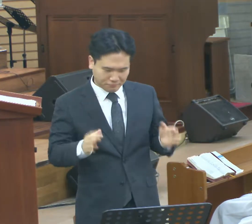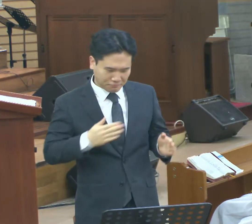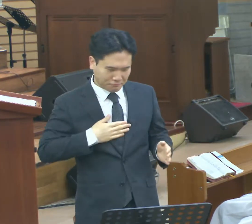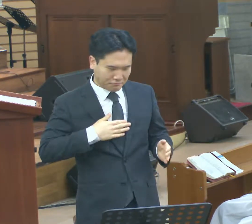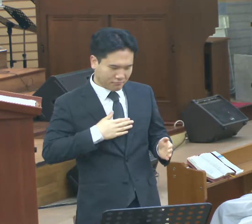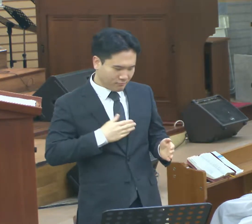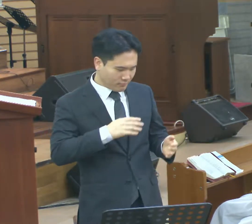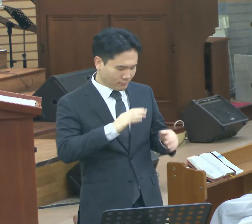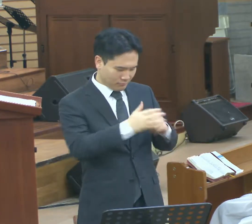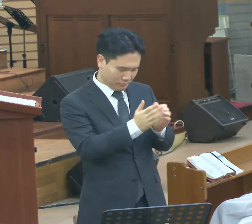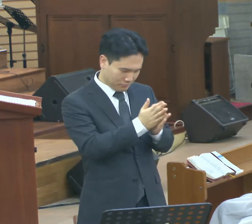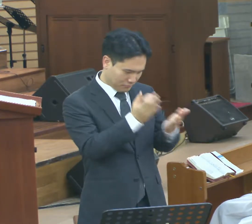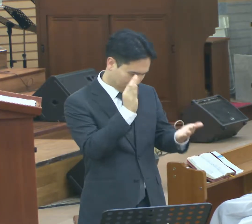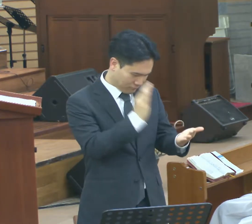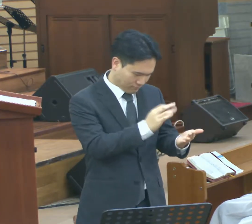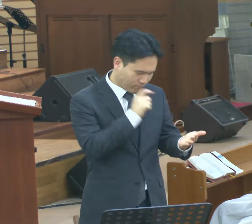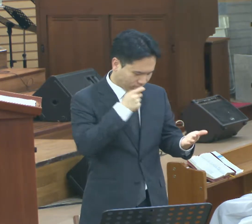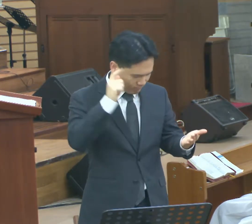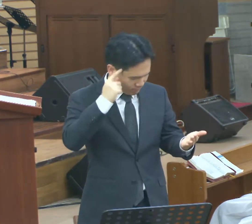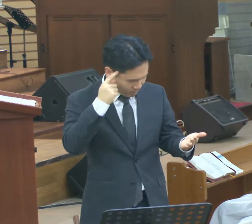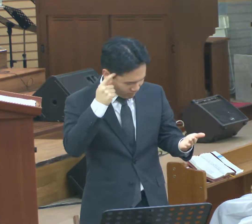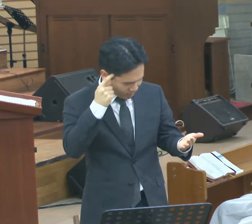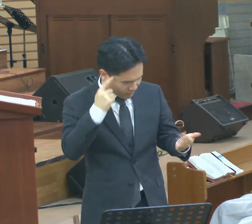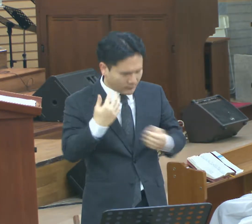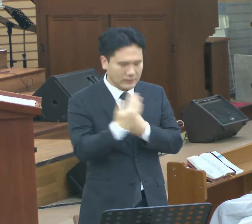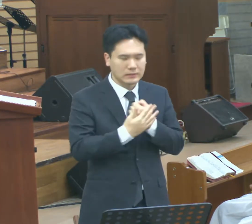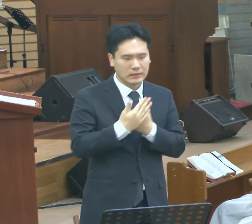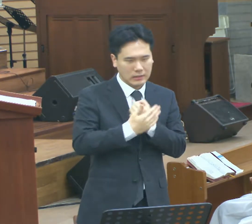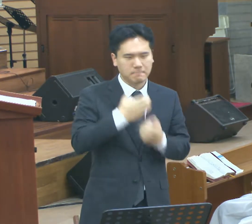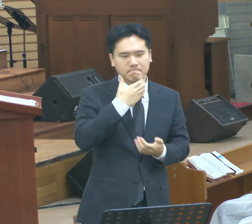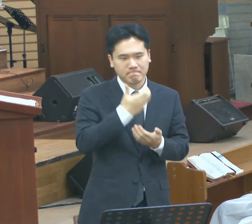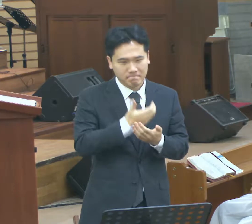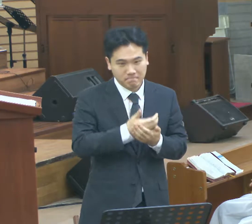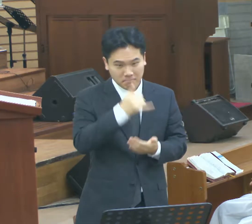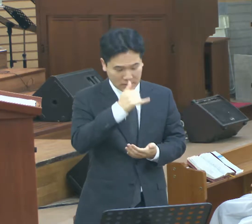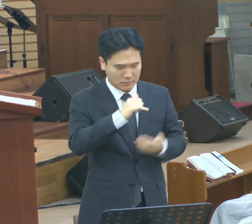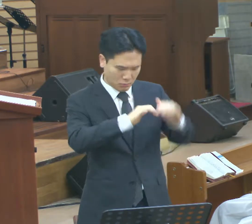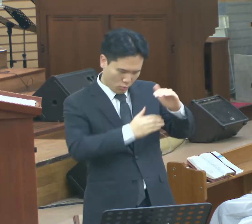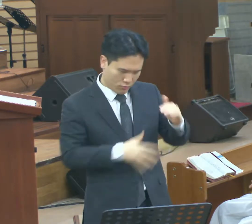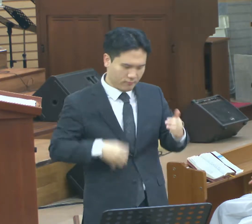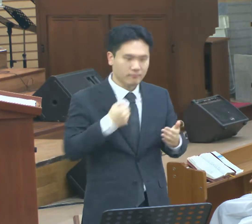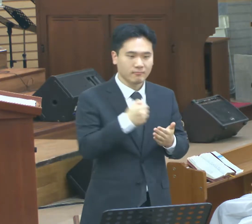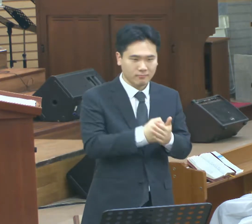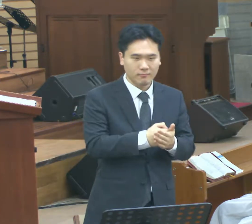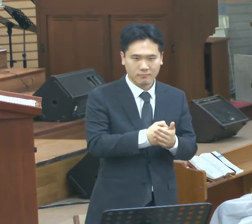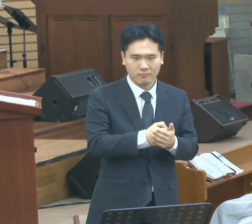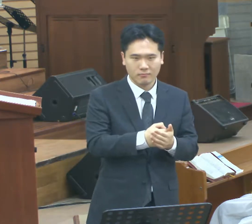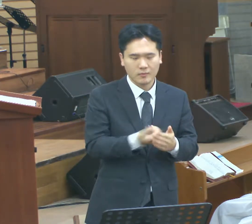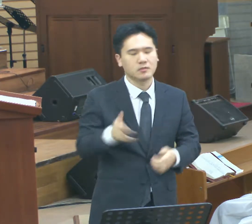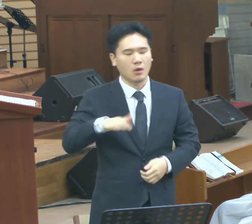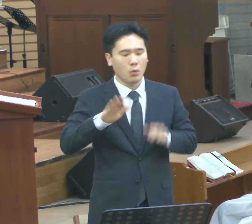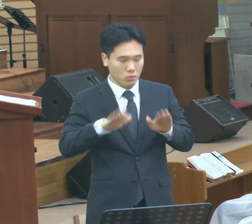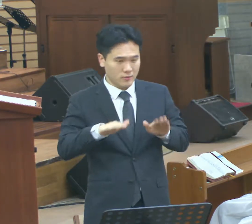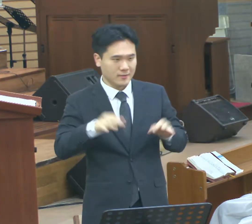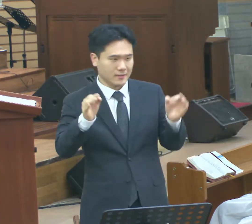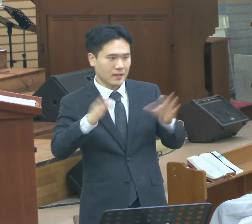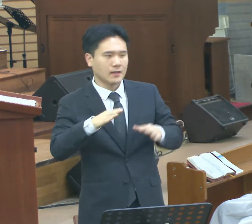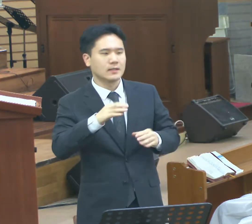제일 마음에 와닿고 은혜되는 본문을 정해서 계속 전했는데 오늘은 잠깐 시편으로